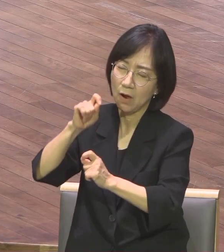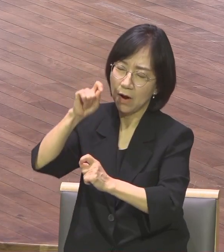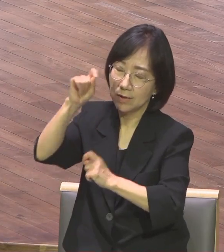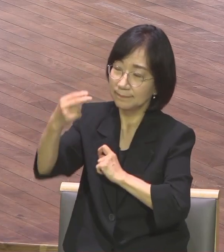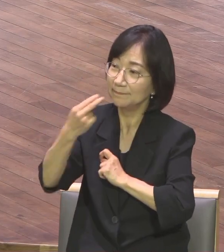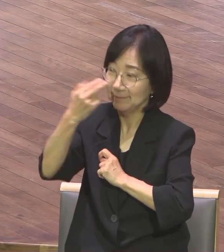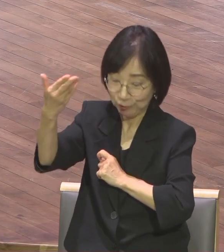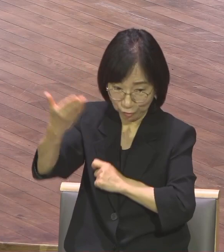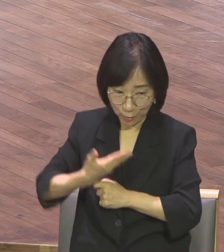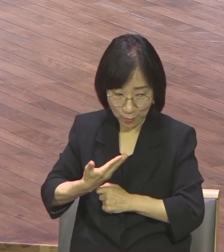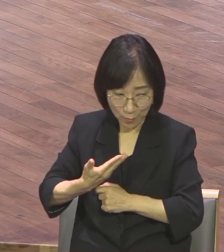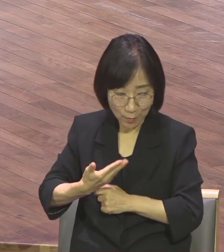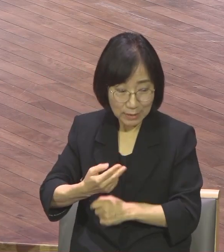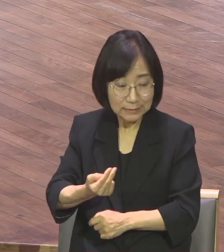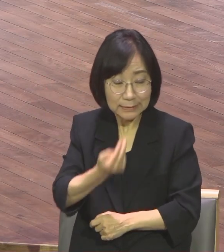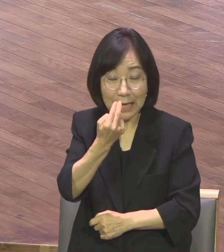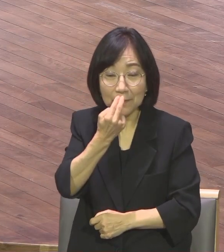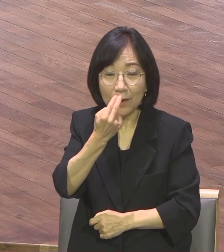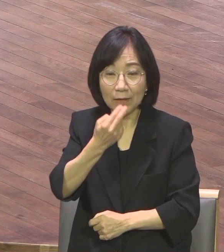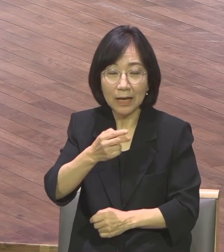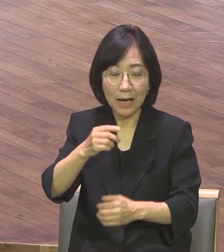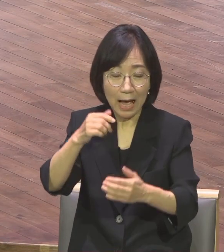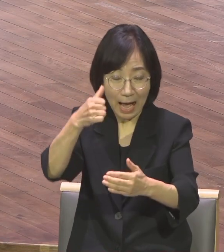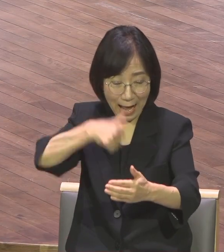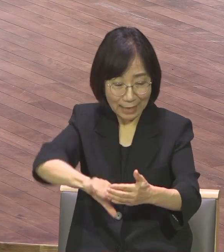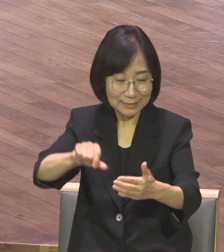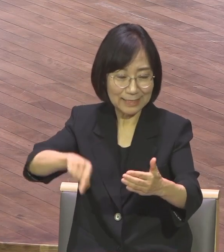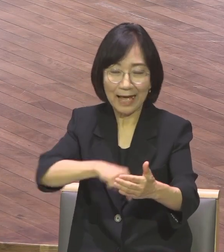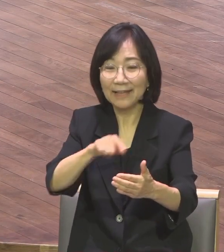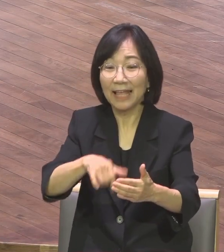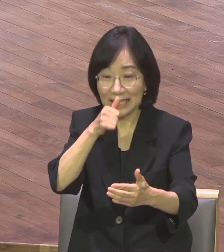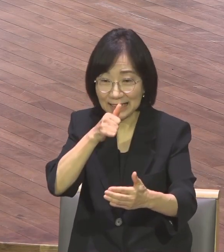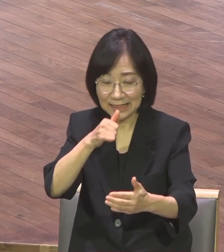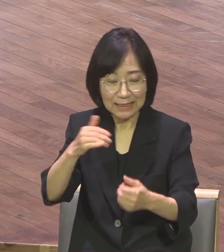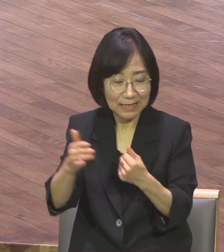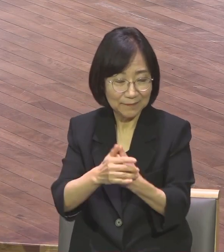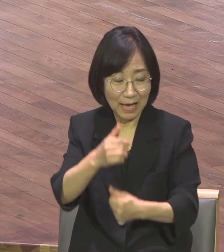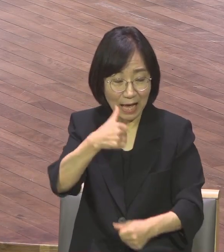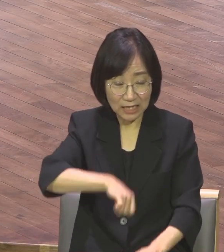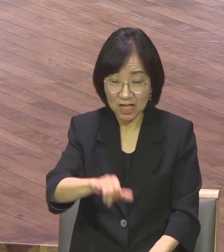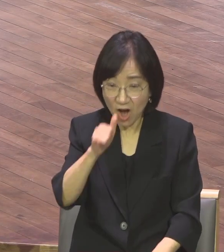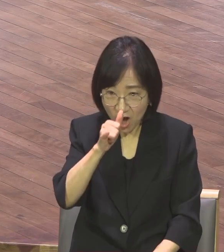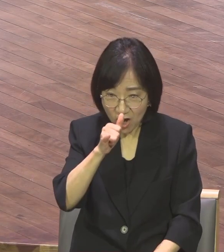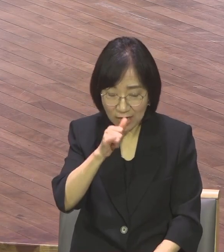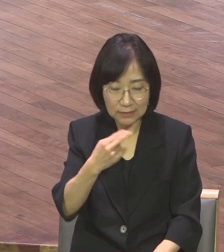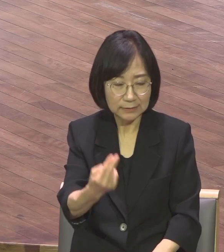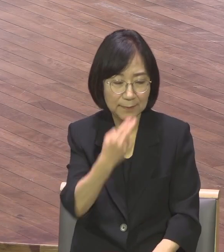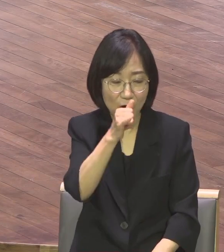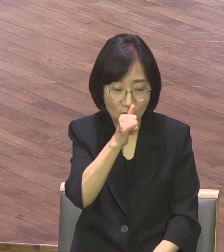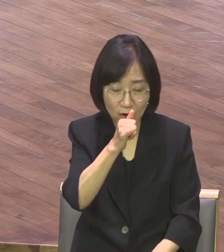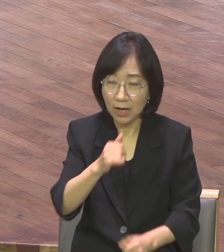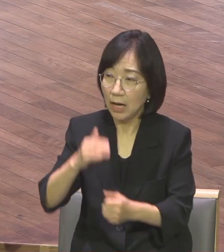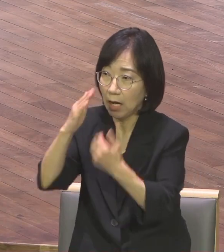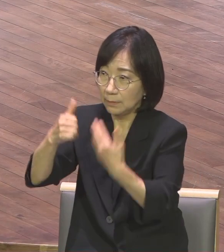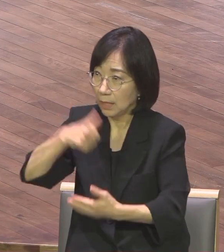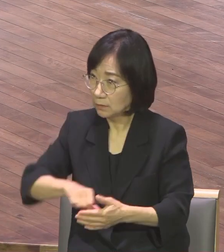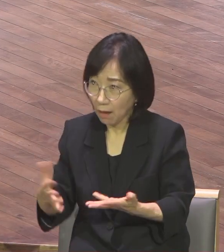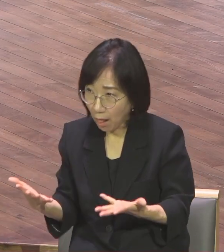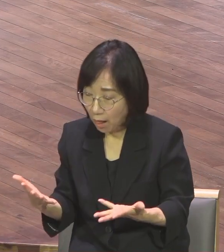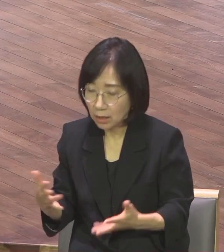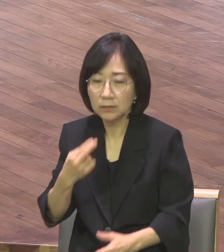생명이 그의 아들 안에 있는 것이니라. 아들이 있는 자는 생명이 있고 하나님의 아들이 없는 자에게는 생명이